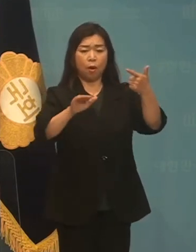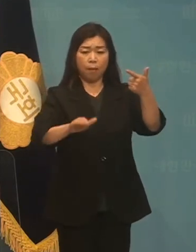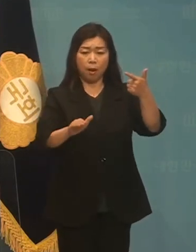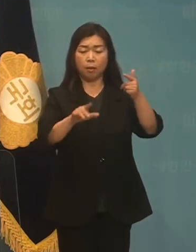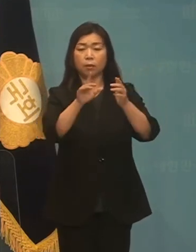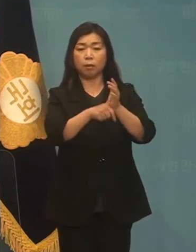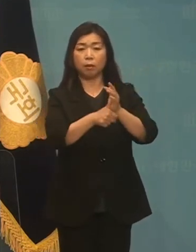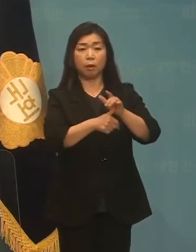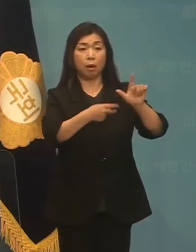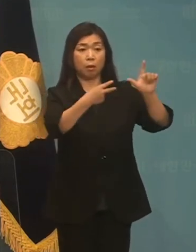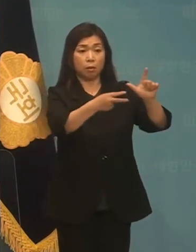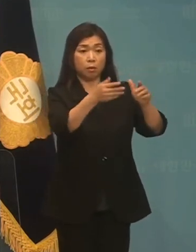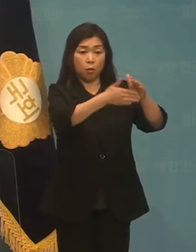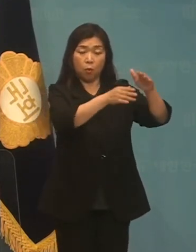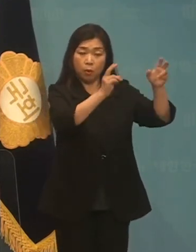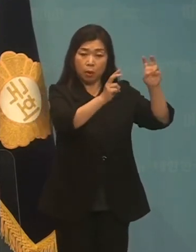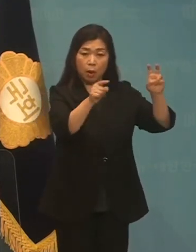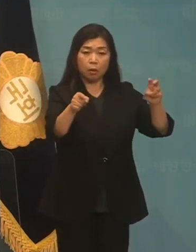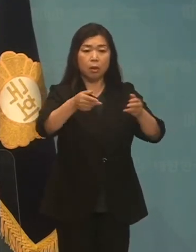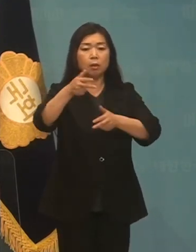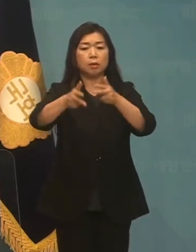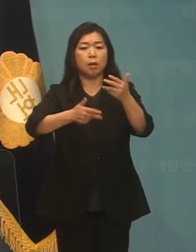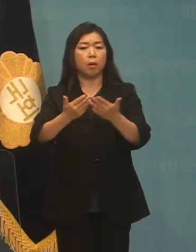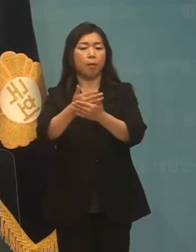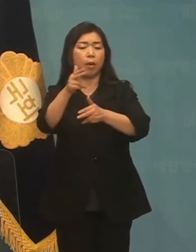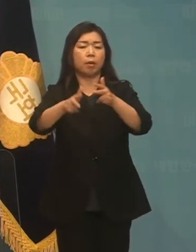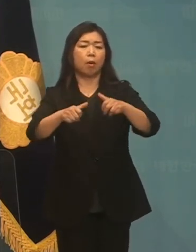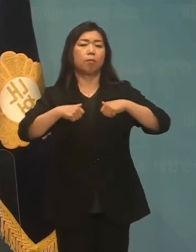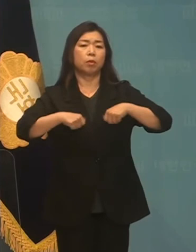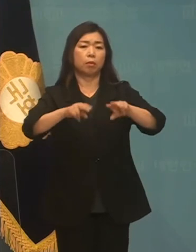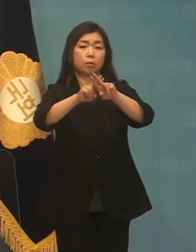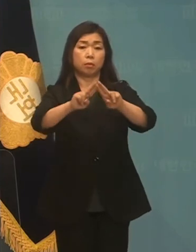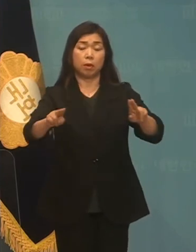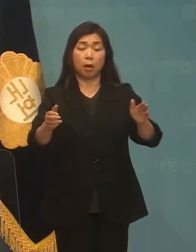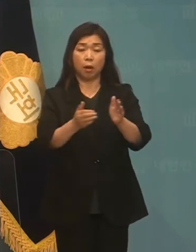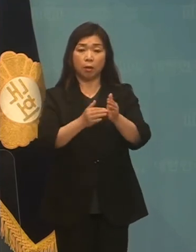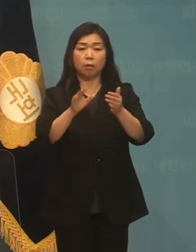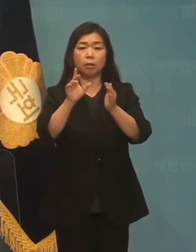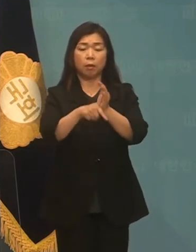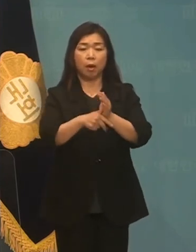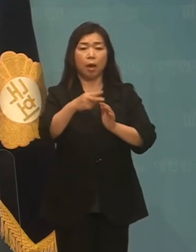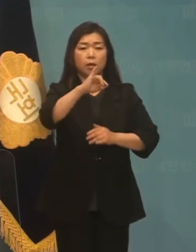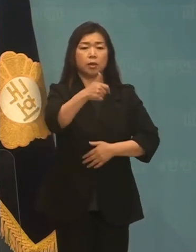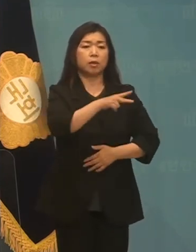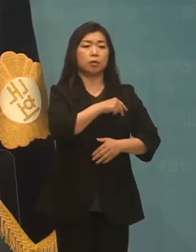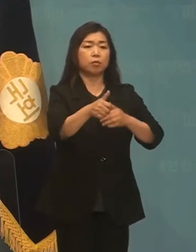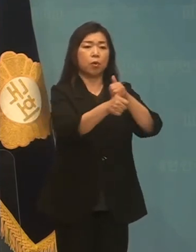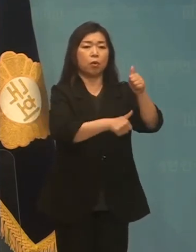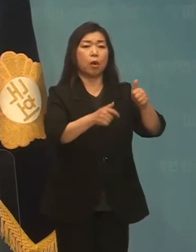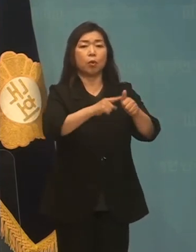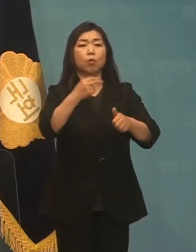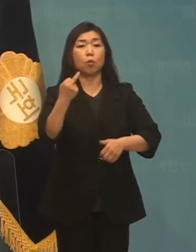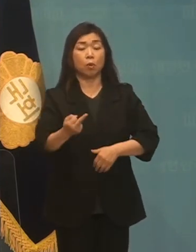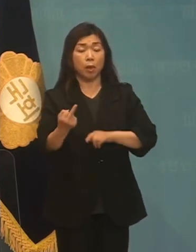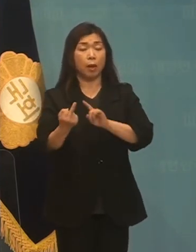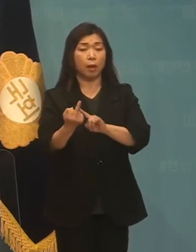LH공사가 해당 사업 제안을 철회한 직후 신영수 전 의원의 동생 신모